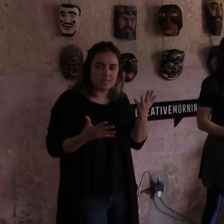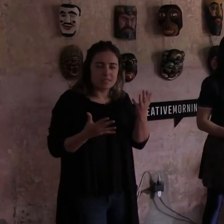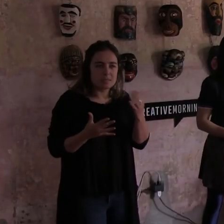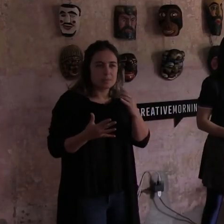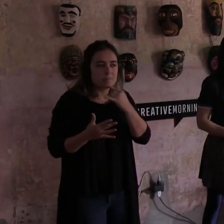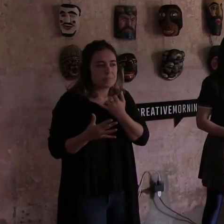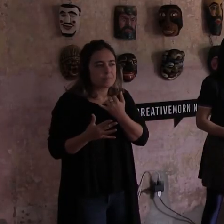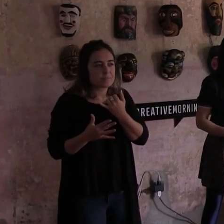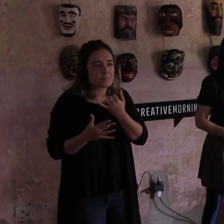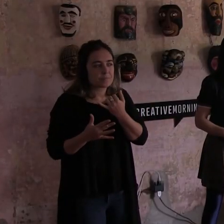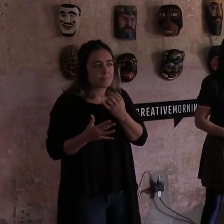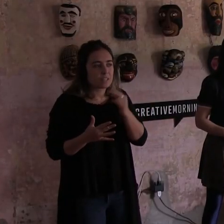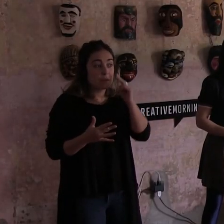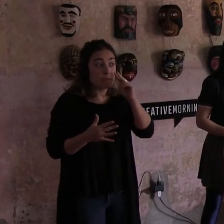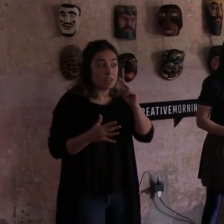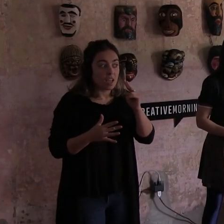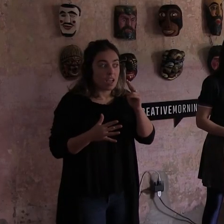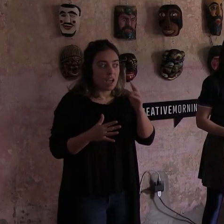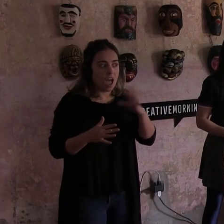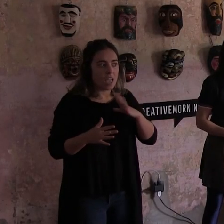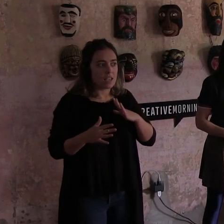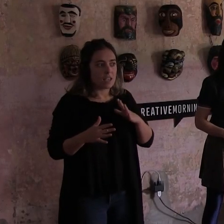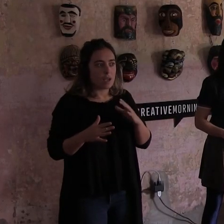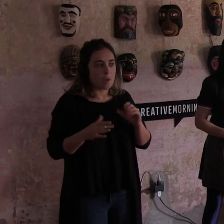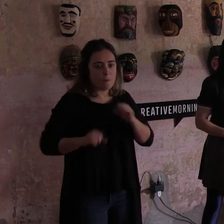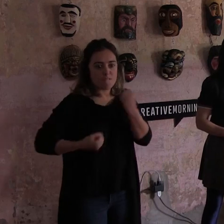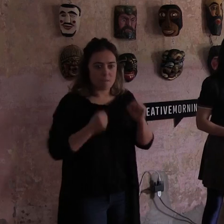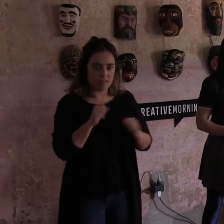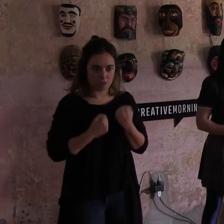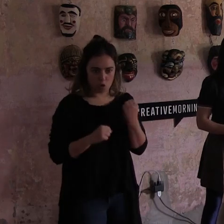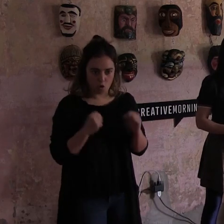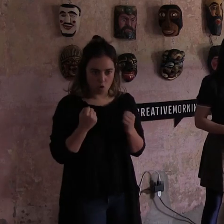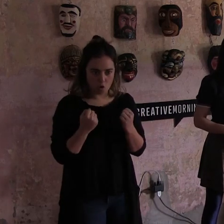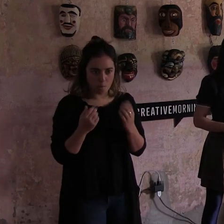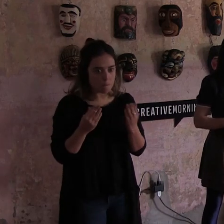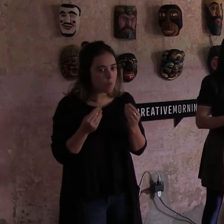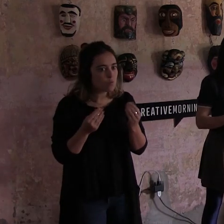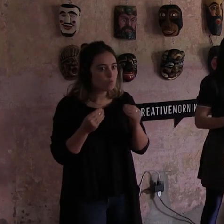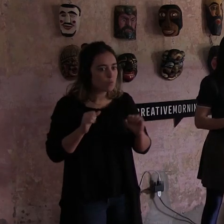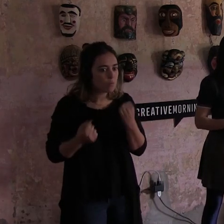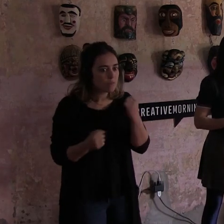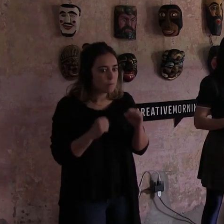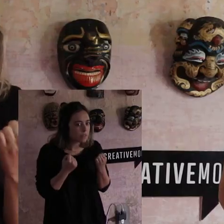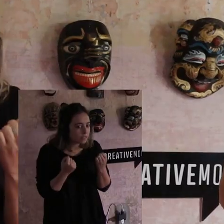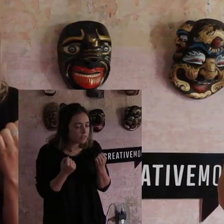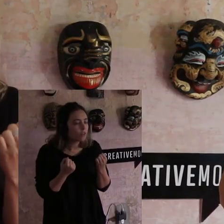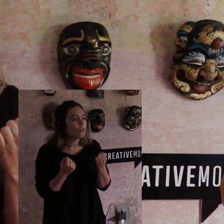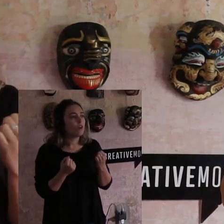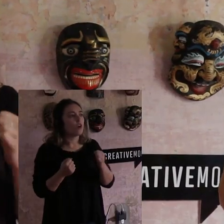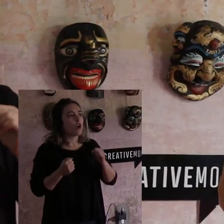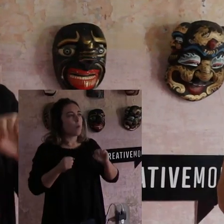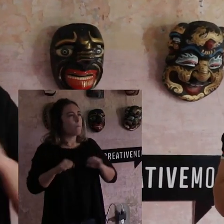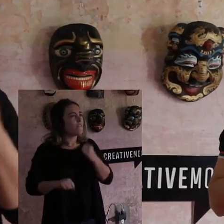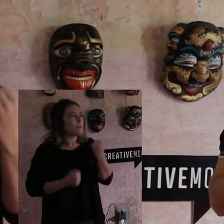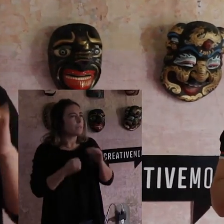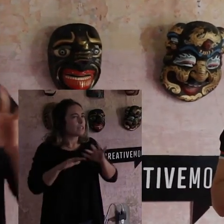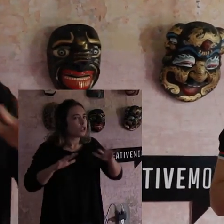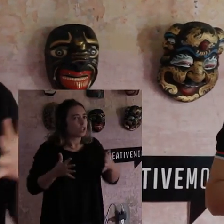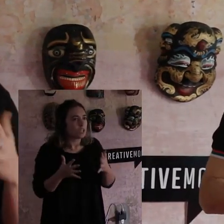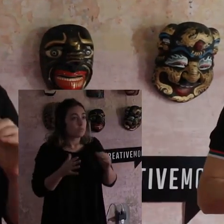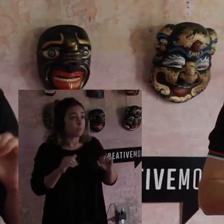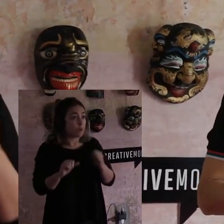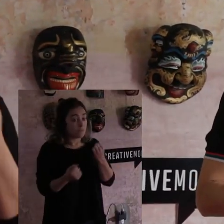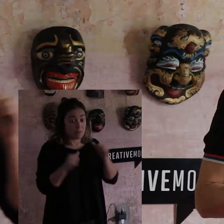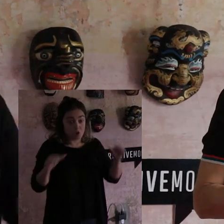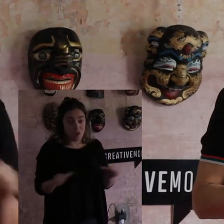viendo, sobre todo es moverse, ¿no? Sobre todo movimiento. Movimiento, que el movimiento lo que